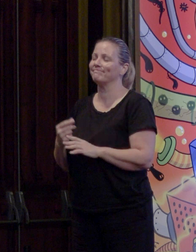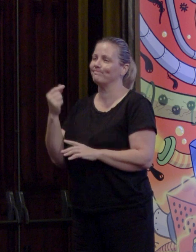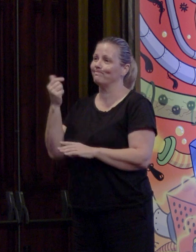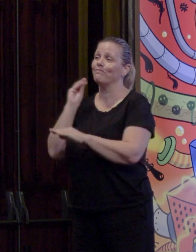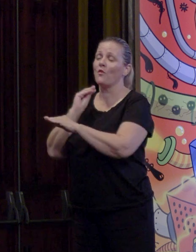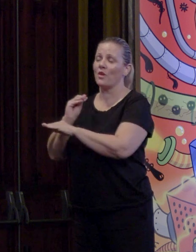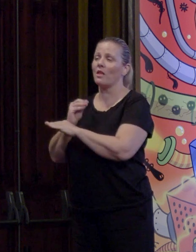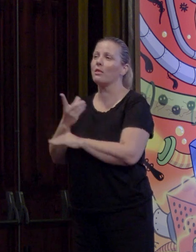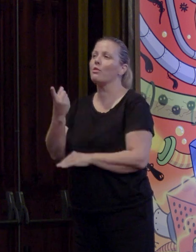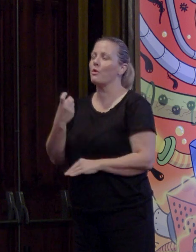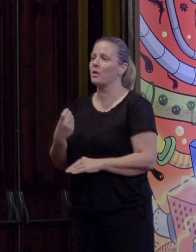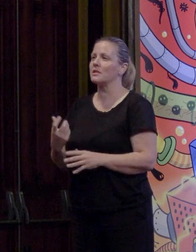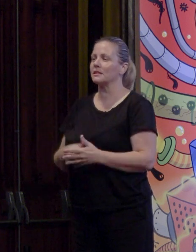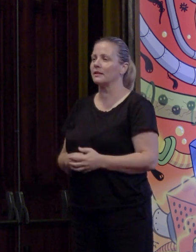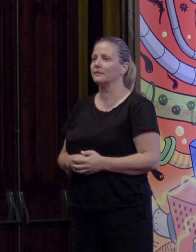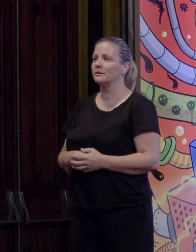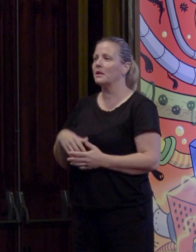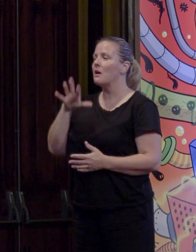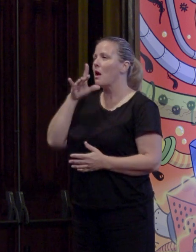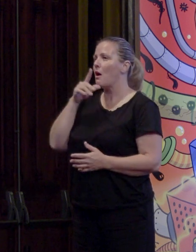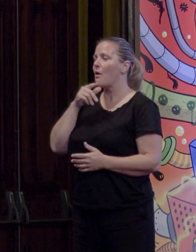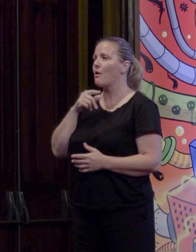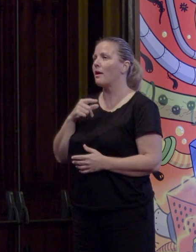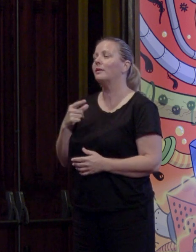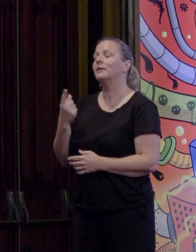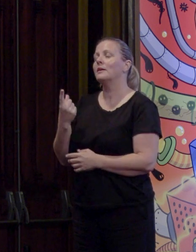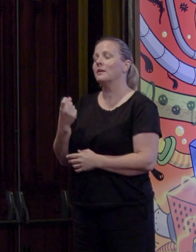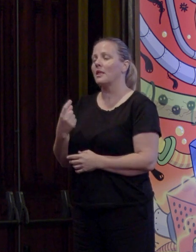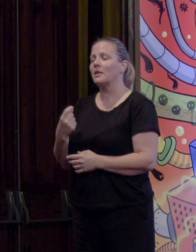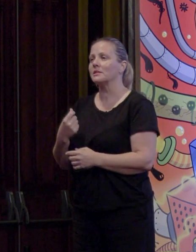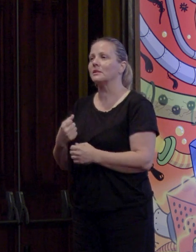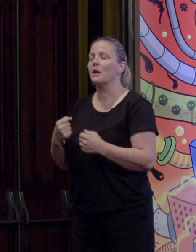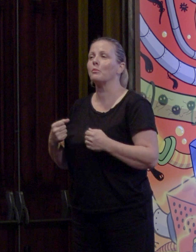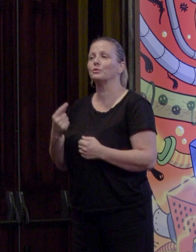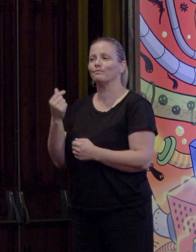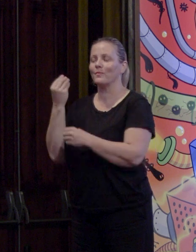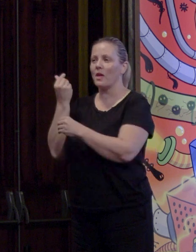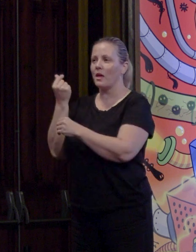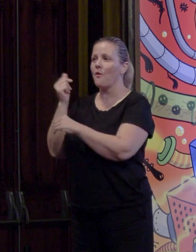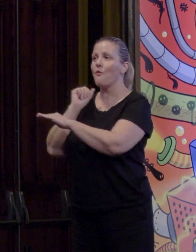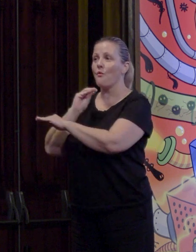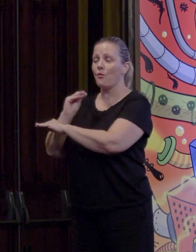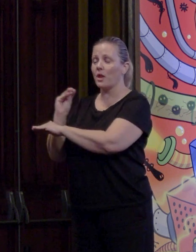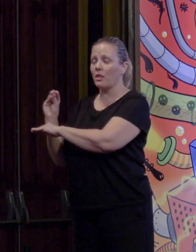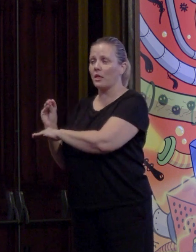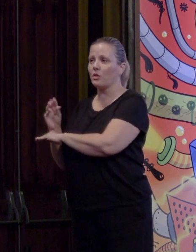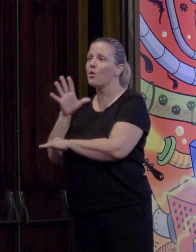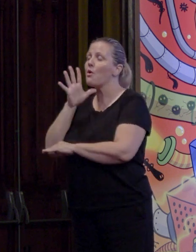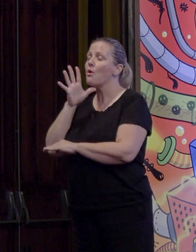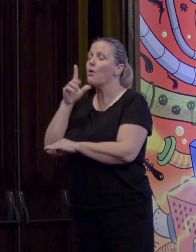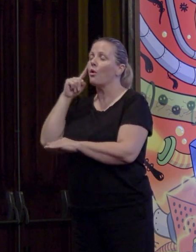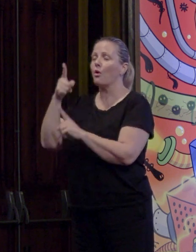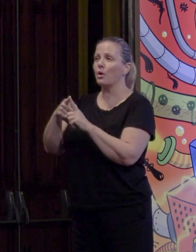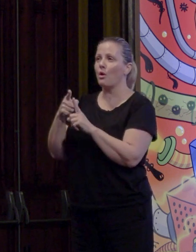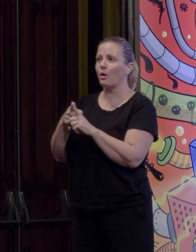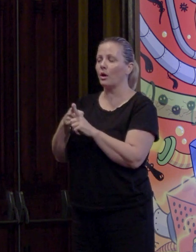Ahora mismo contamos con diferentes apoyos y estamos buscando financiación para tanto la producción como para una